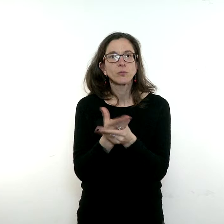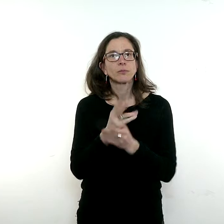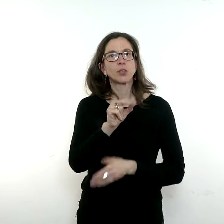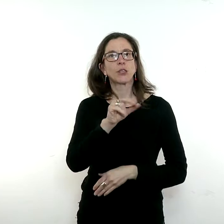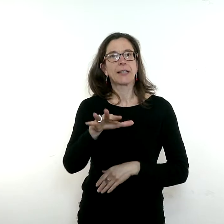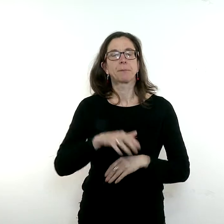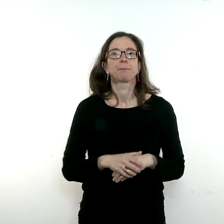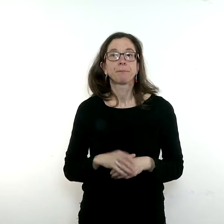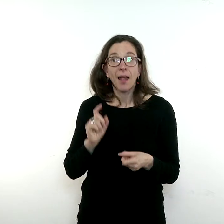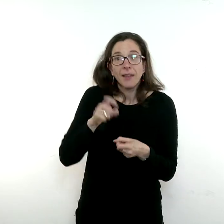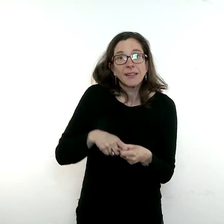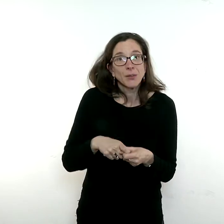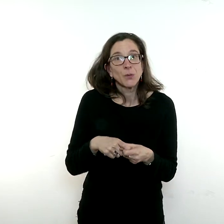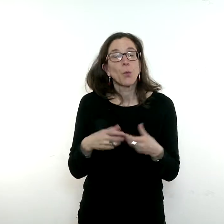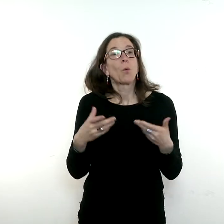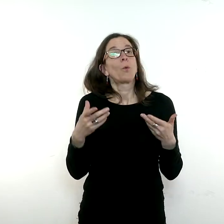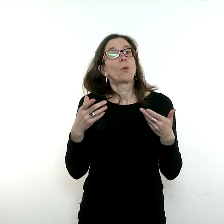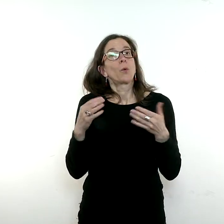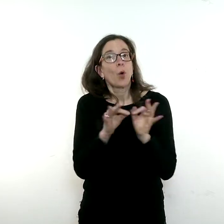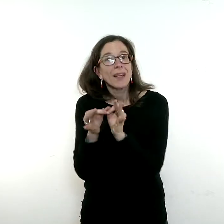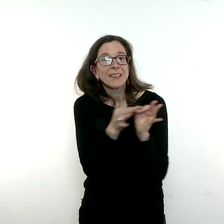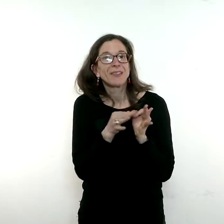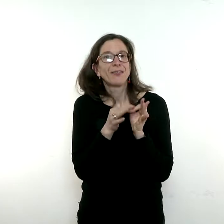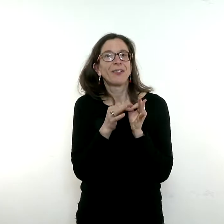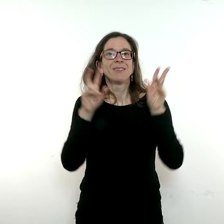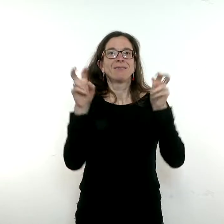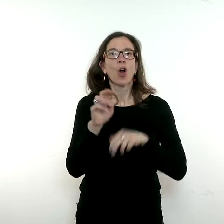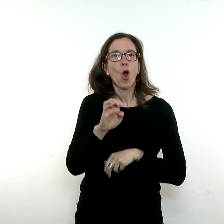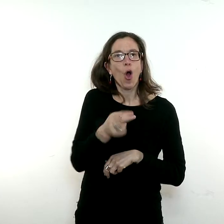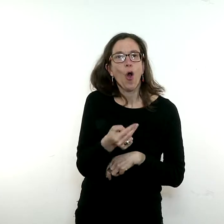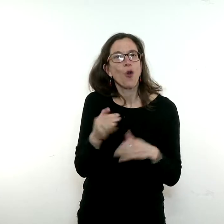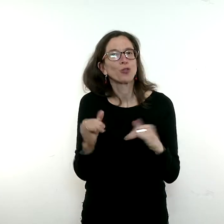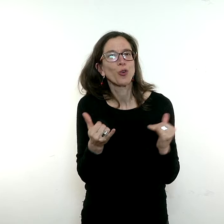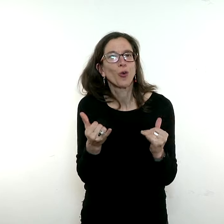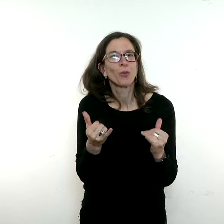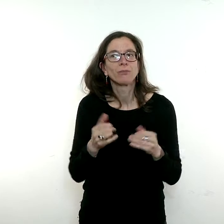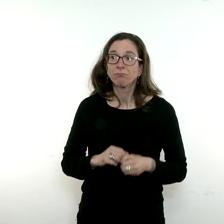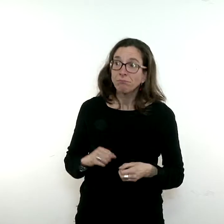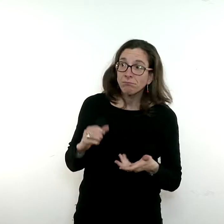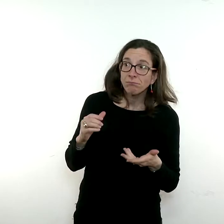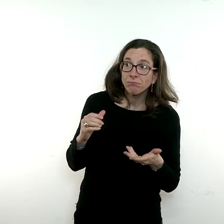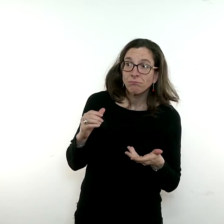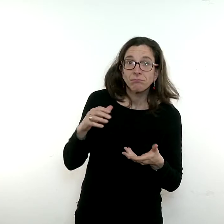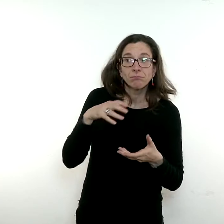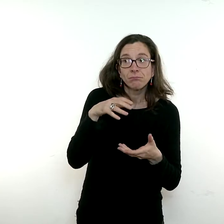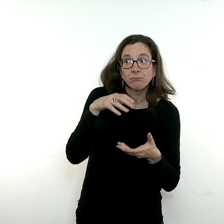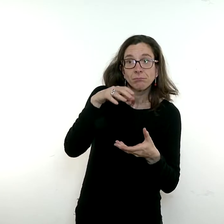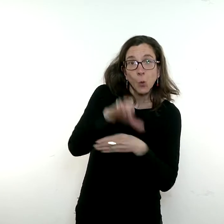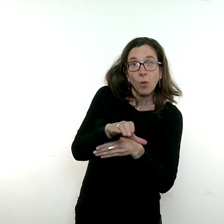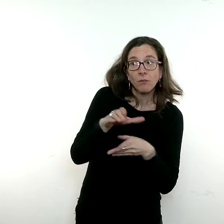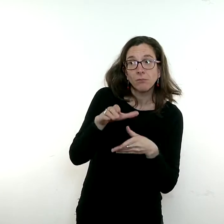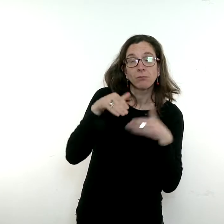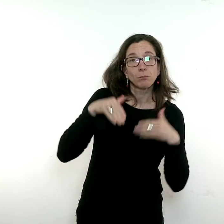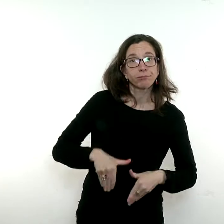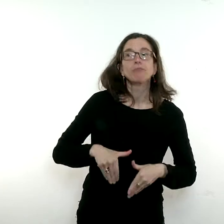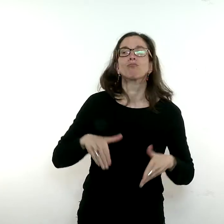membre au sein du collectif Enjeu. Pas de demande d'intervention. Je mets aux voix. Contre? Abstention.